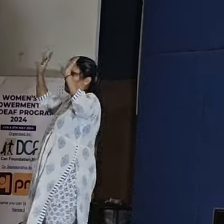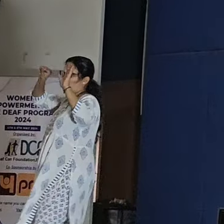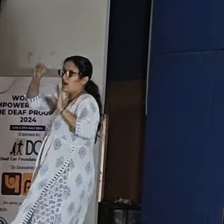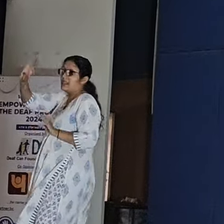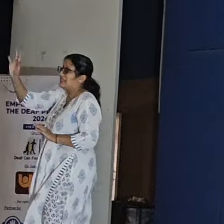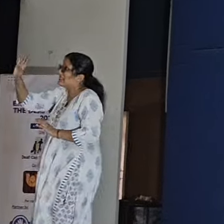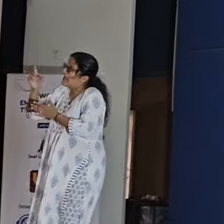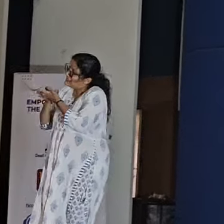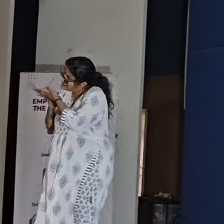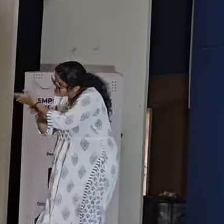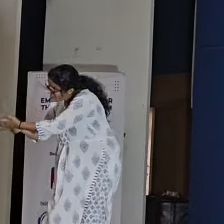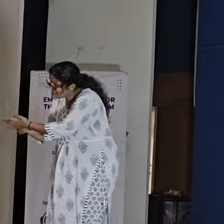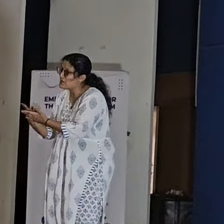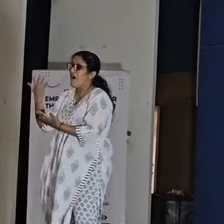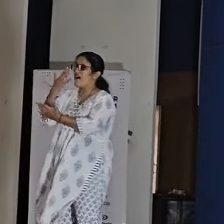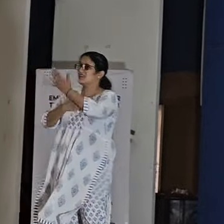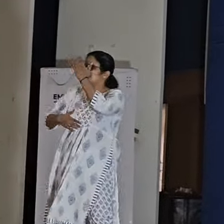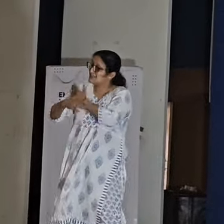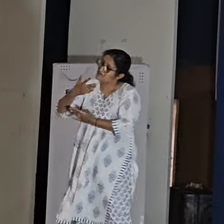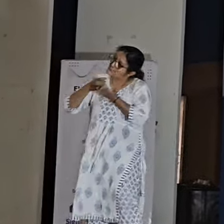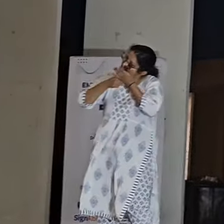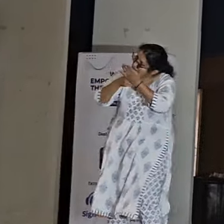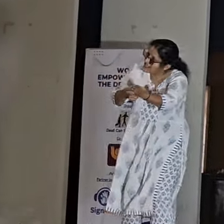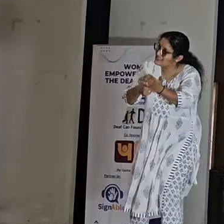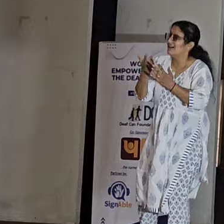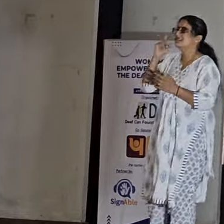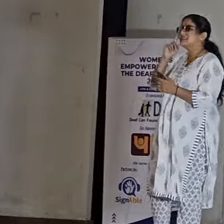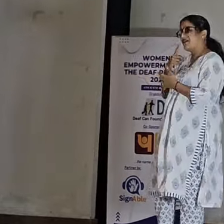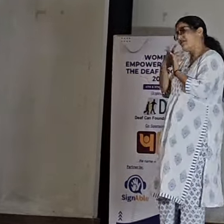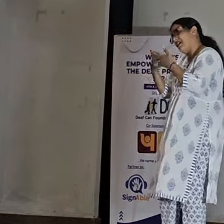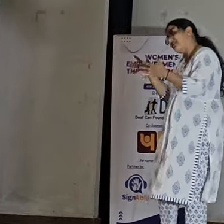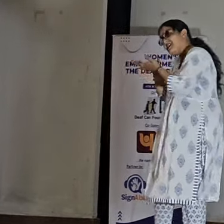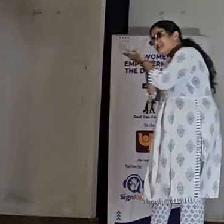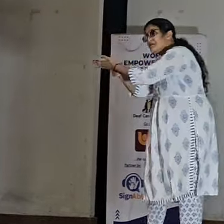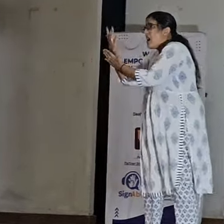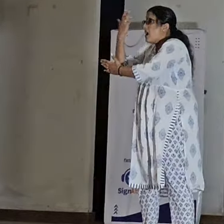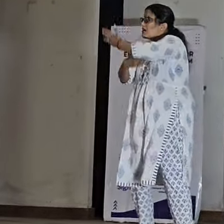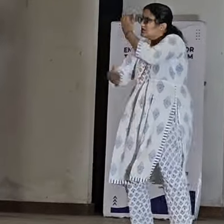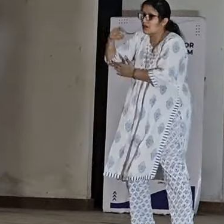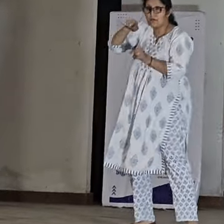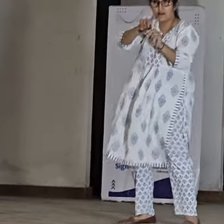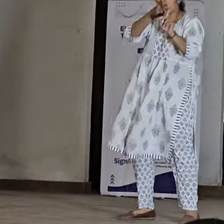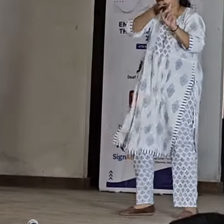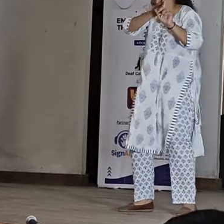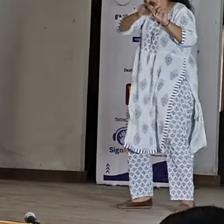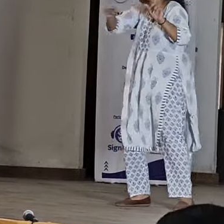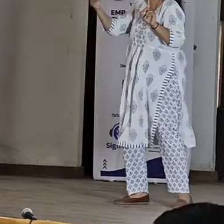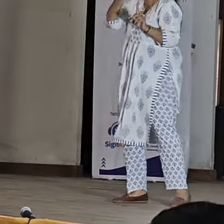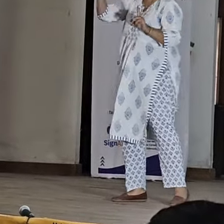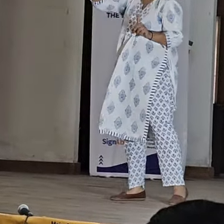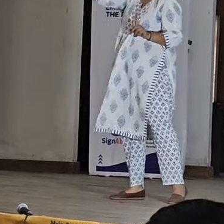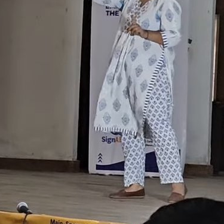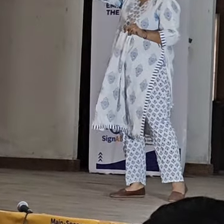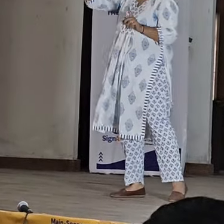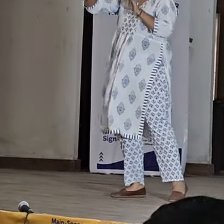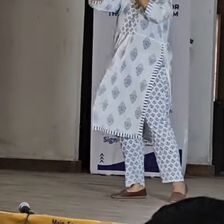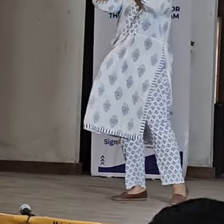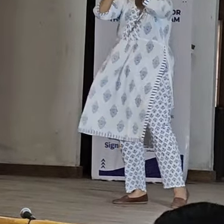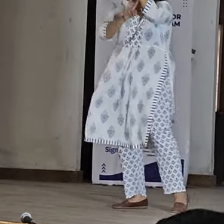लाइक रिस्पेक्ट वो चाहते कि मतलब ये ऐसा नहीं है कि किसी भी डिसेबिलिटी कोई भी मतलब पर्सन जो भी पीड़ित है आप उनको आगे से मानते हैं